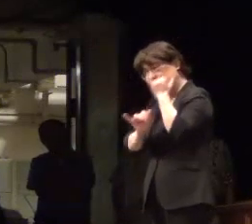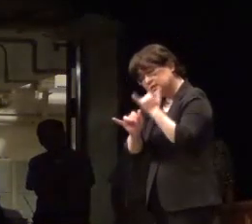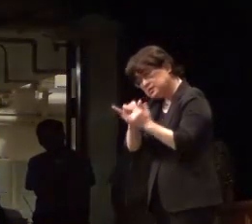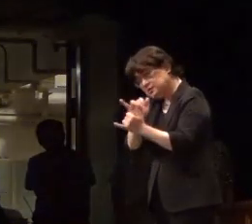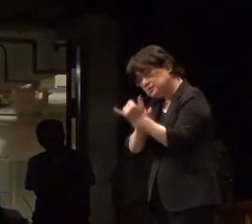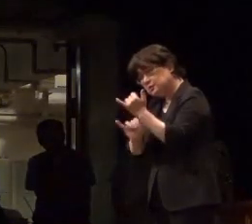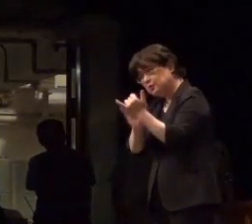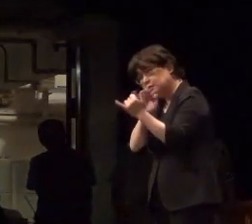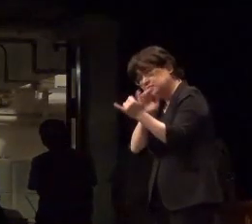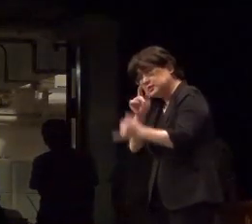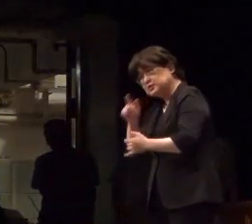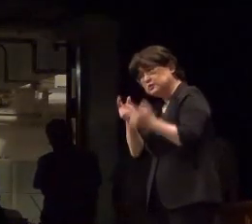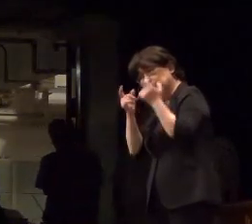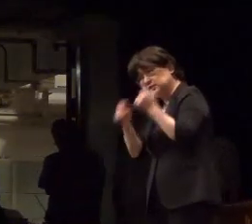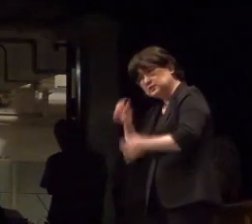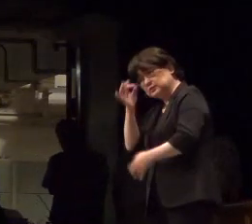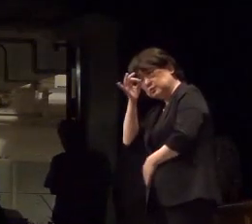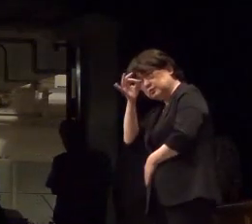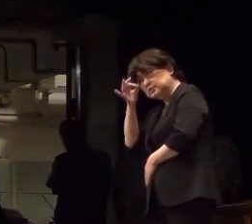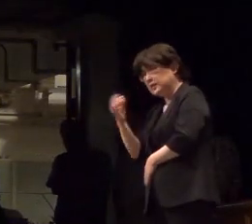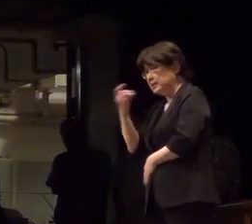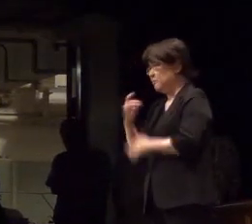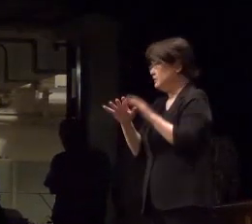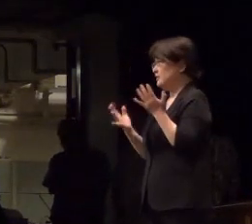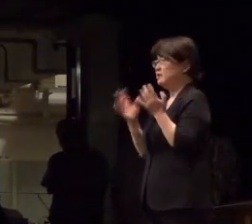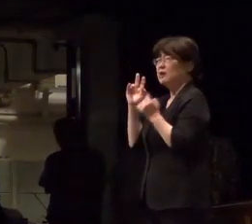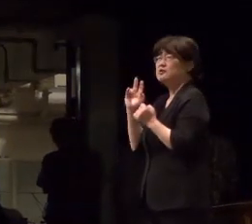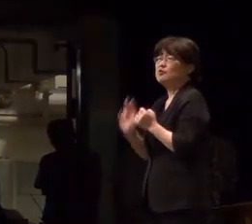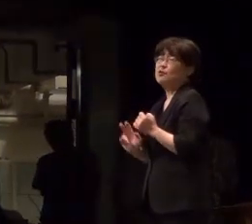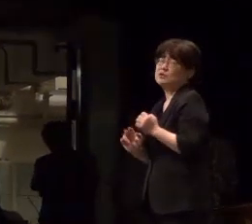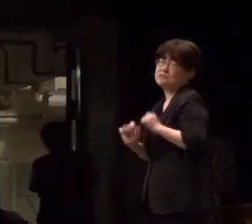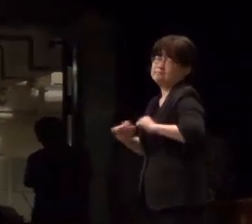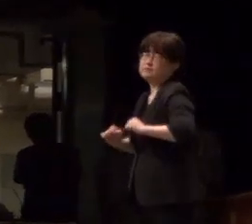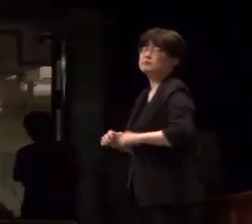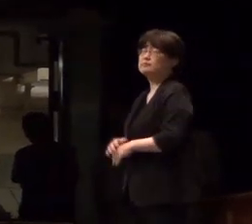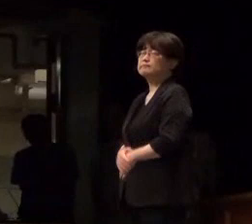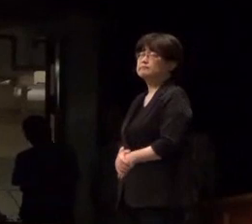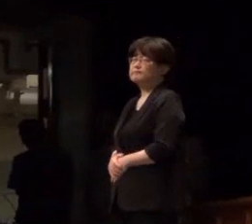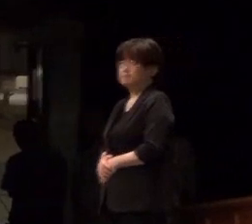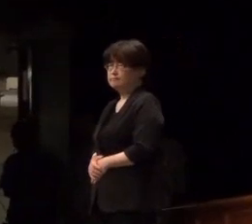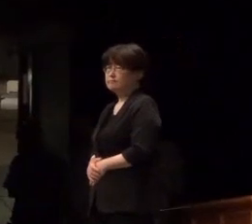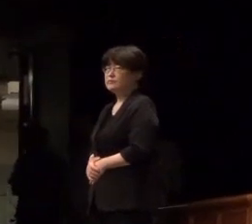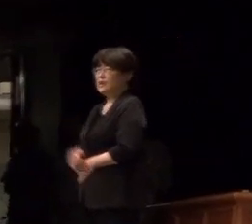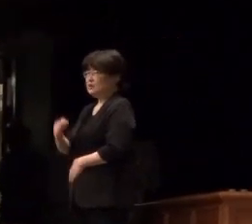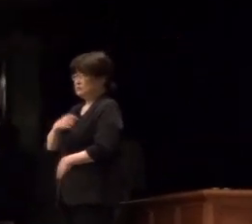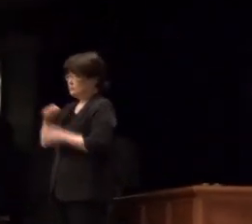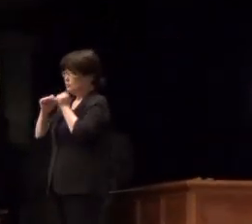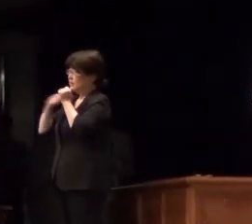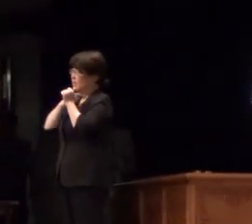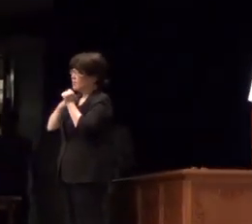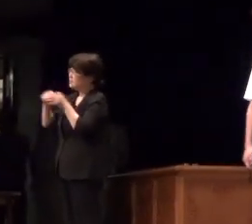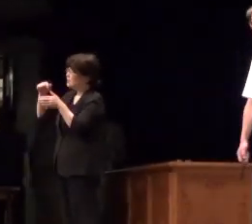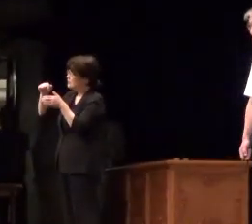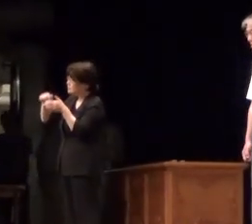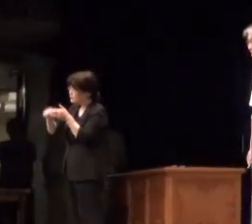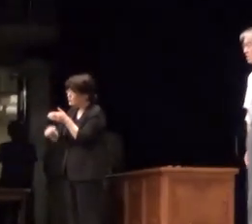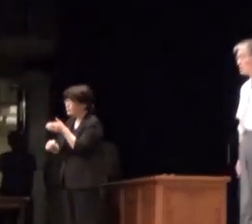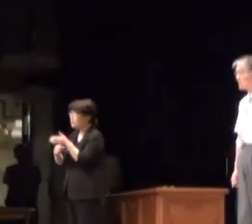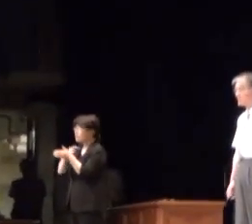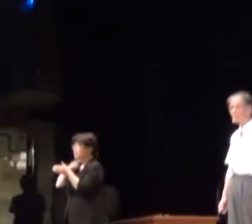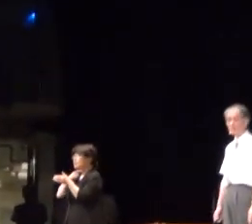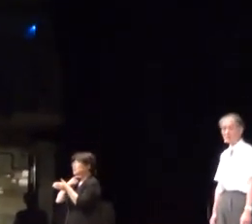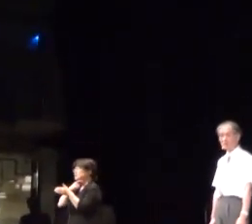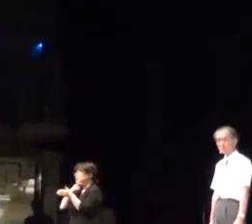をしっかりと見つめて騙されないようにする。そして自分のやりたいこと思いに忠実